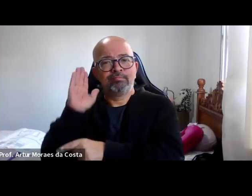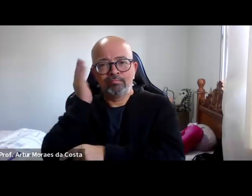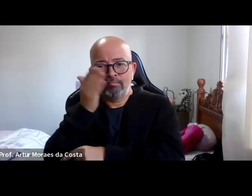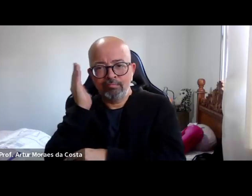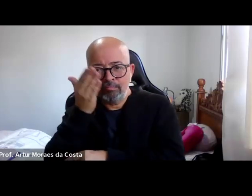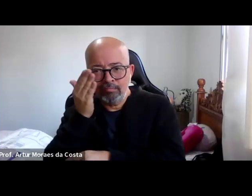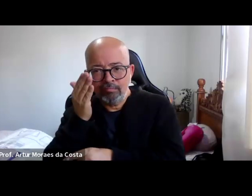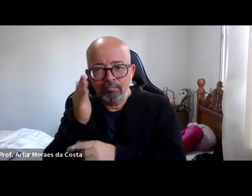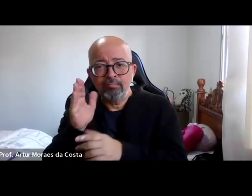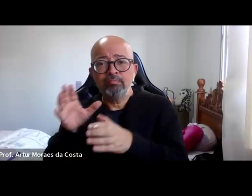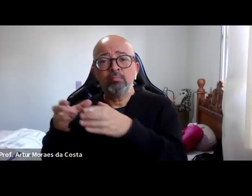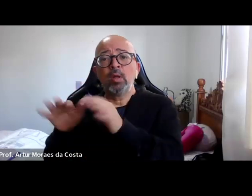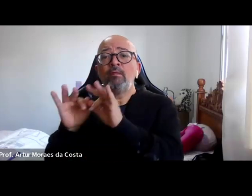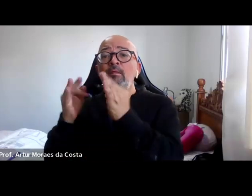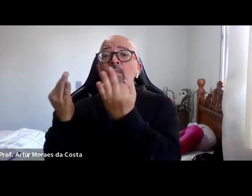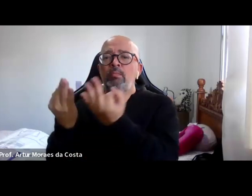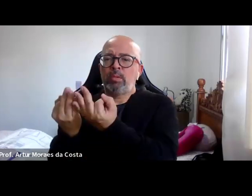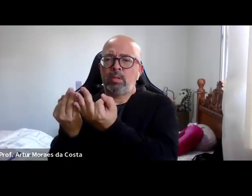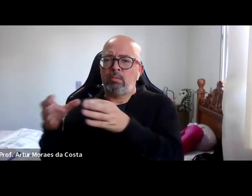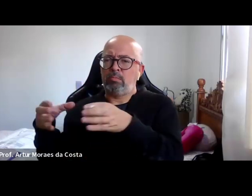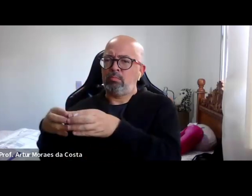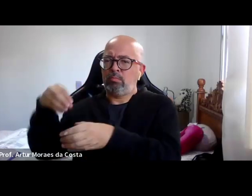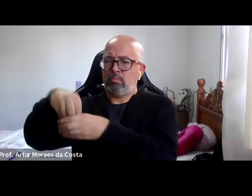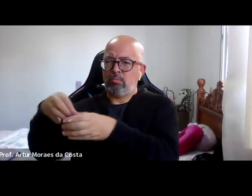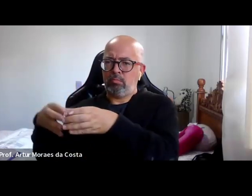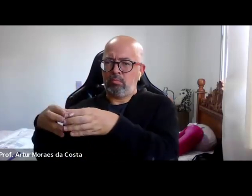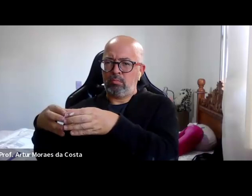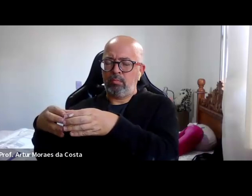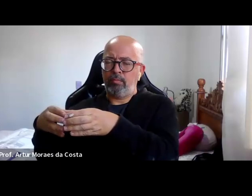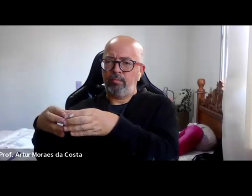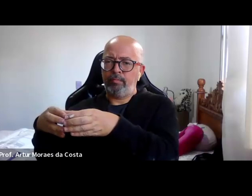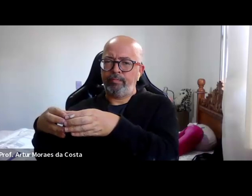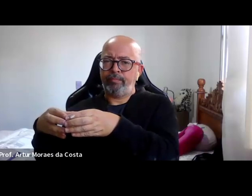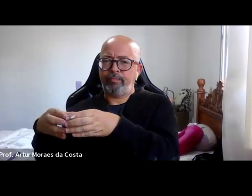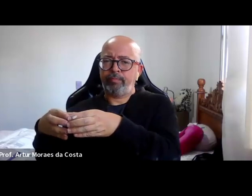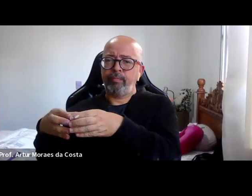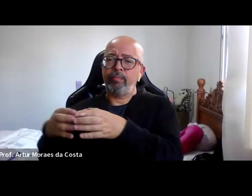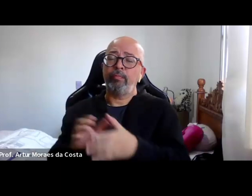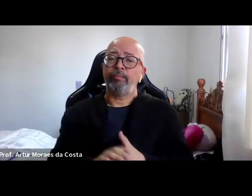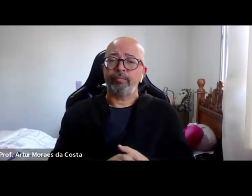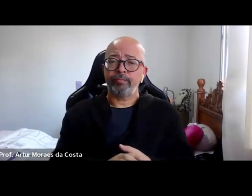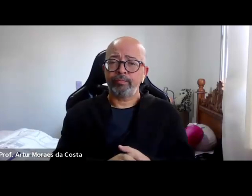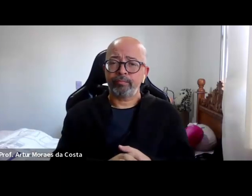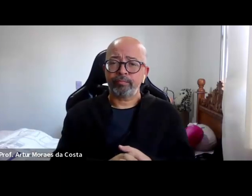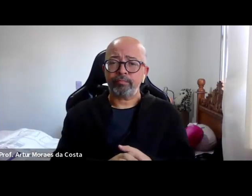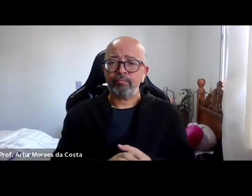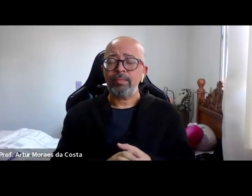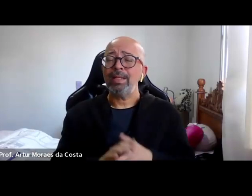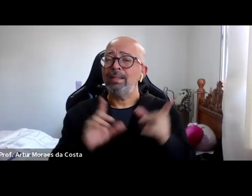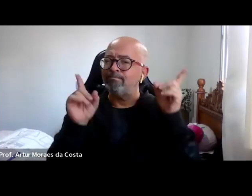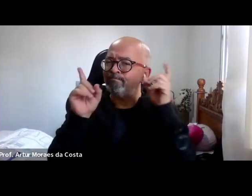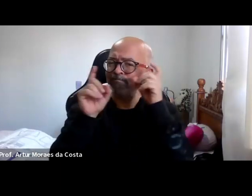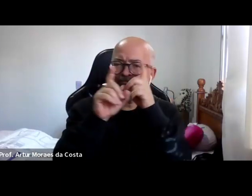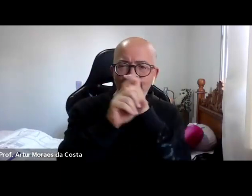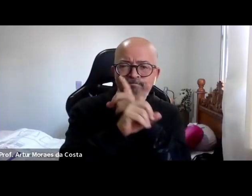nosotros realmente es difícil contar con personas que comprendan bien ese papel tan importante que es la